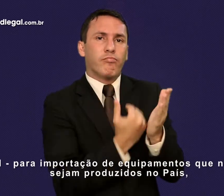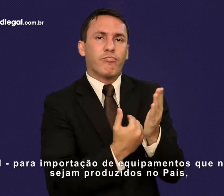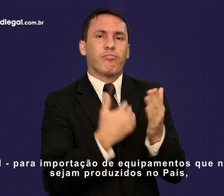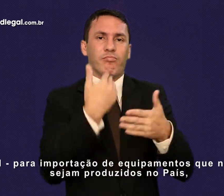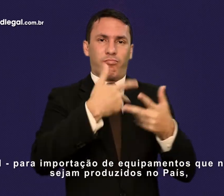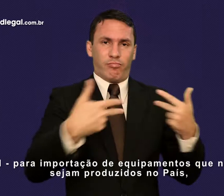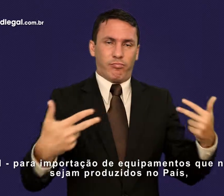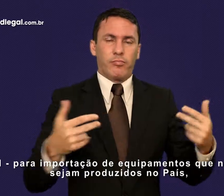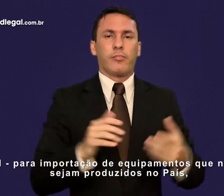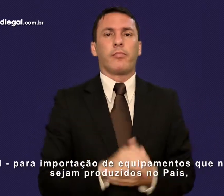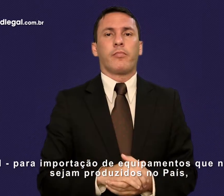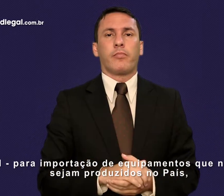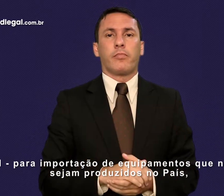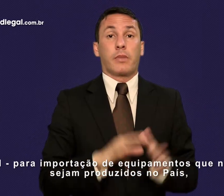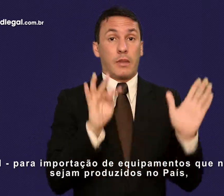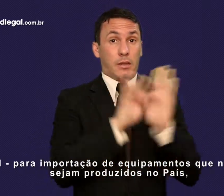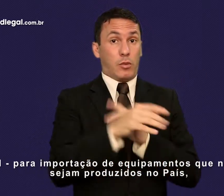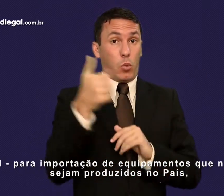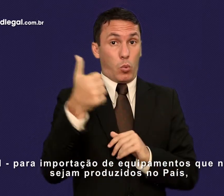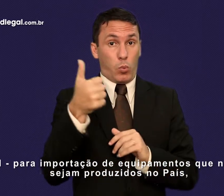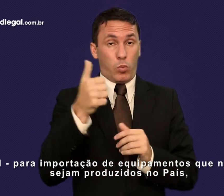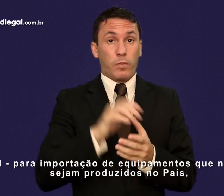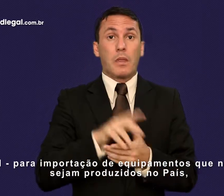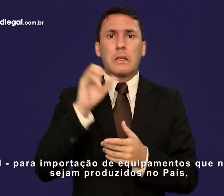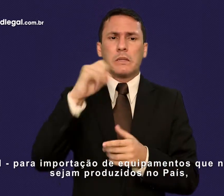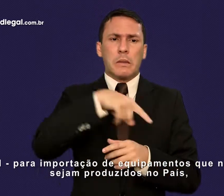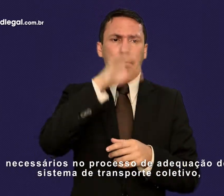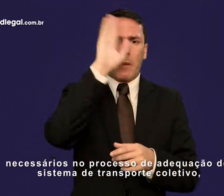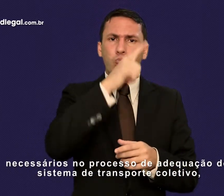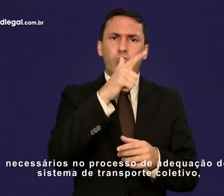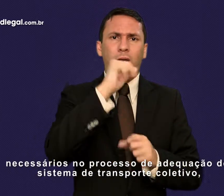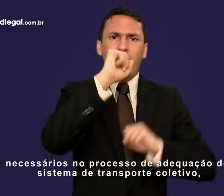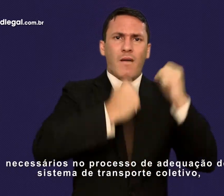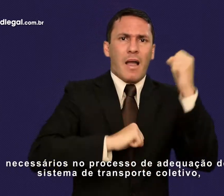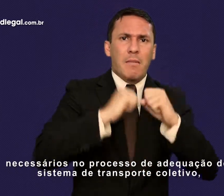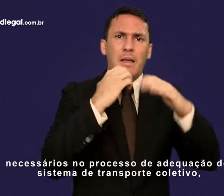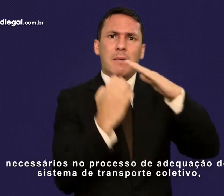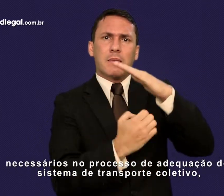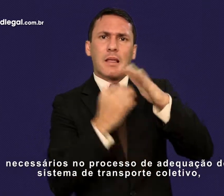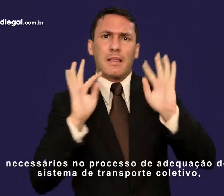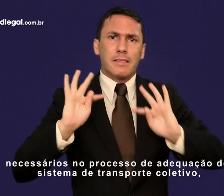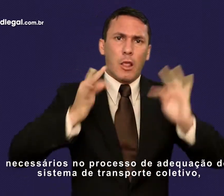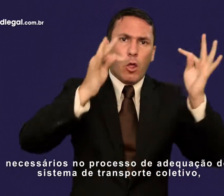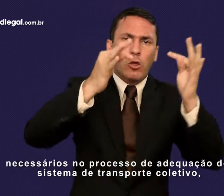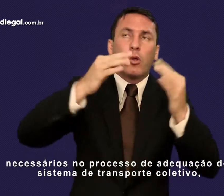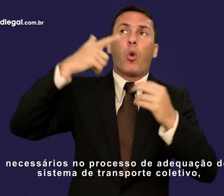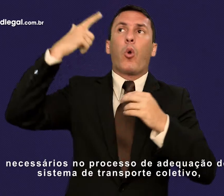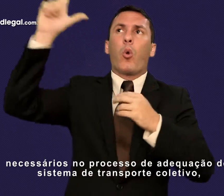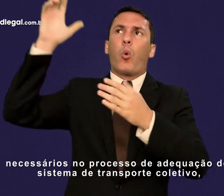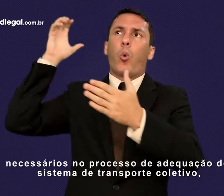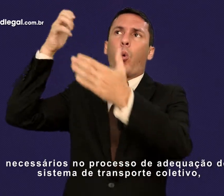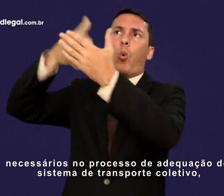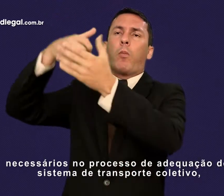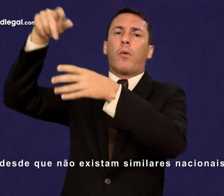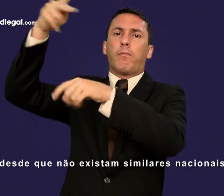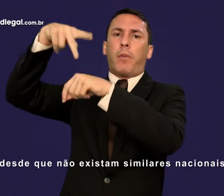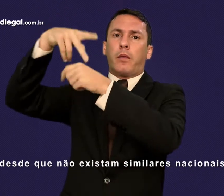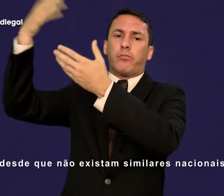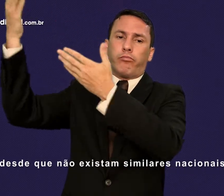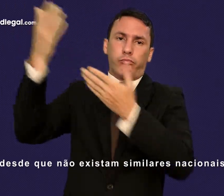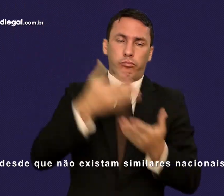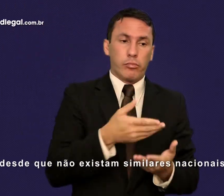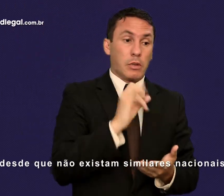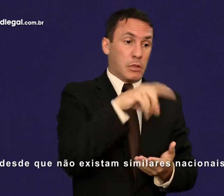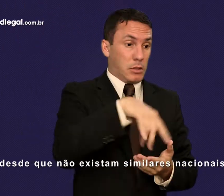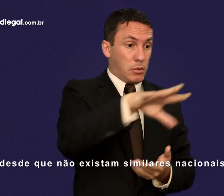1. Para a importação de equipamentos que não sejam produzidos no país, necessários no processo de adequação do sistema de transporte coletivo,